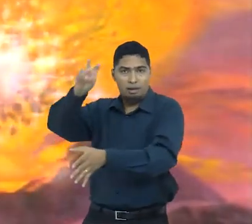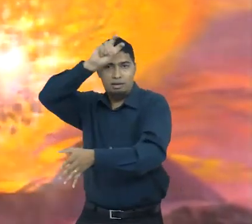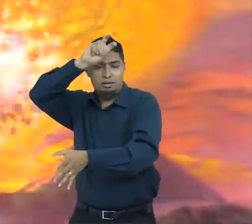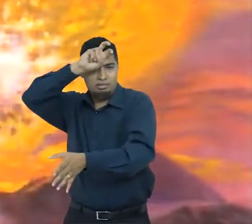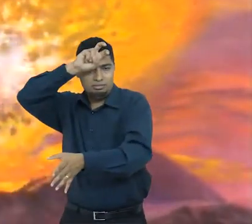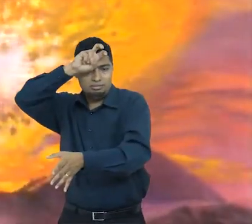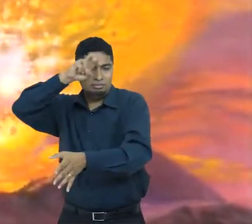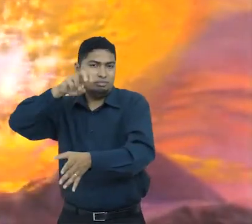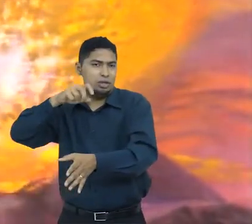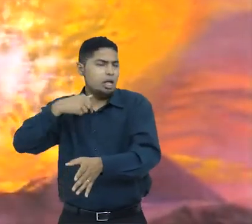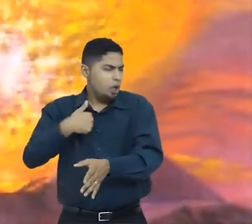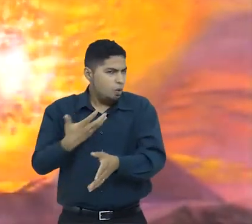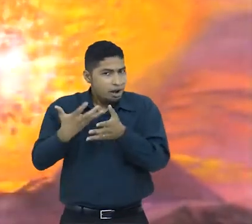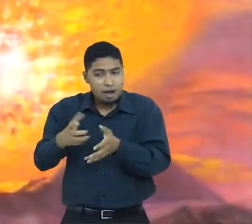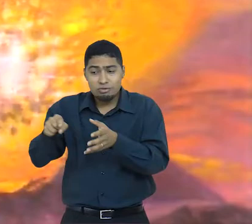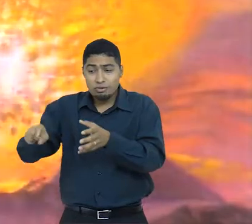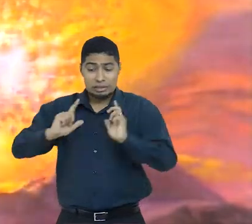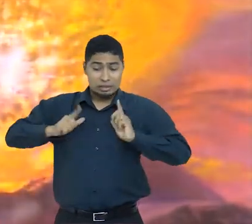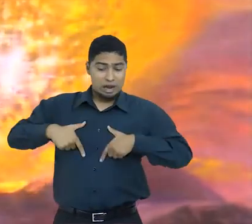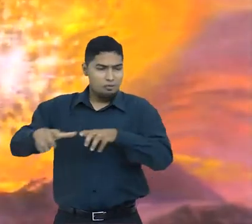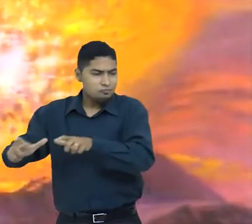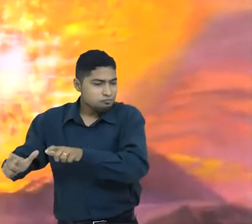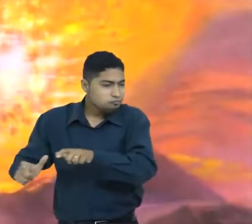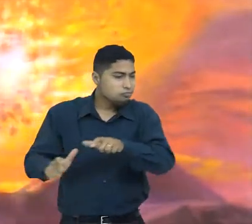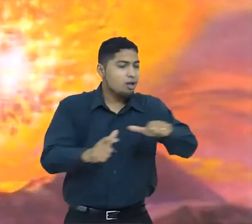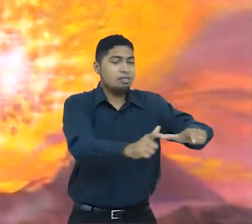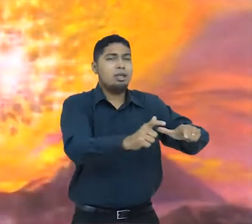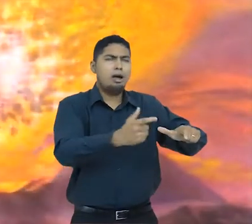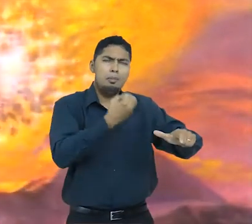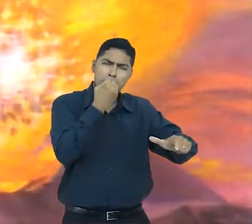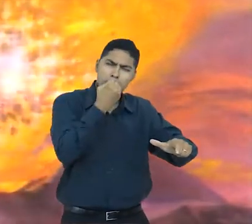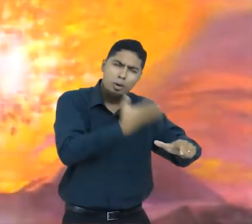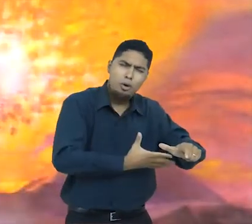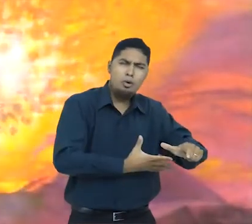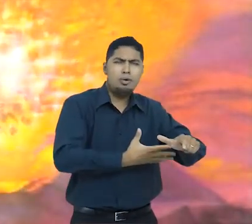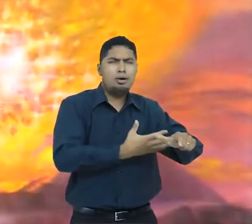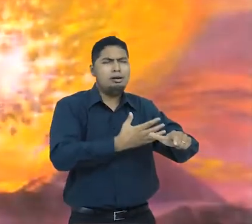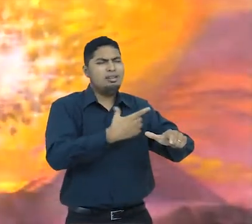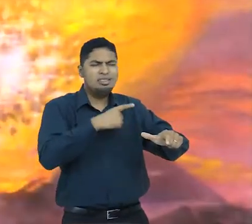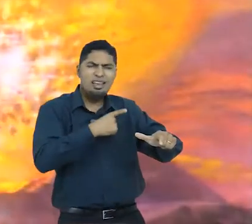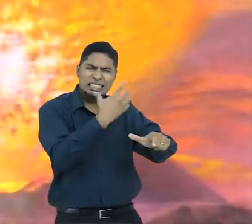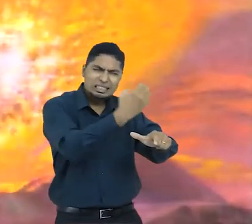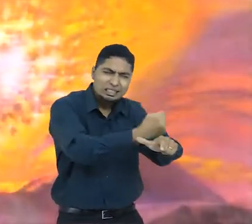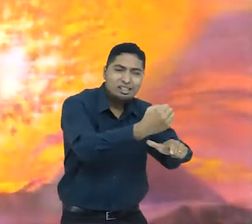libertá-los das mãos dos egípcios. Vou levá-los para uma terra boa, onde há muito leite e mel.